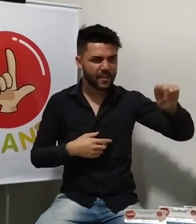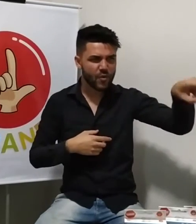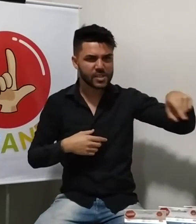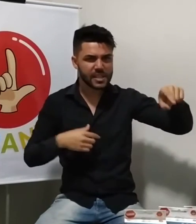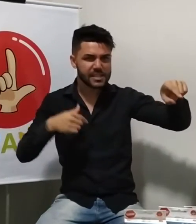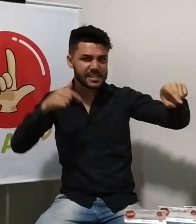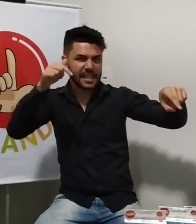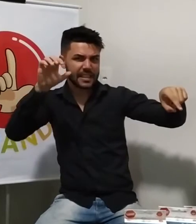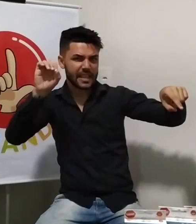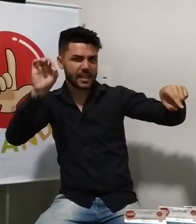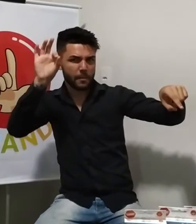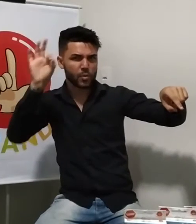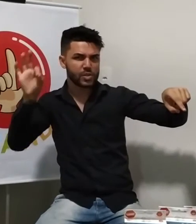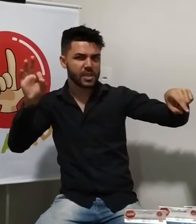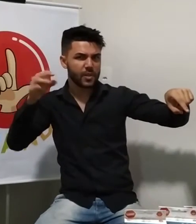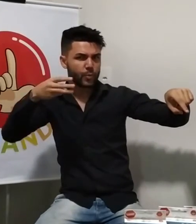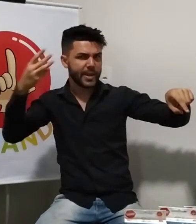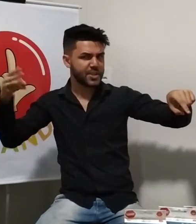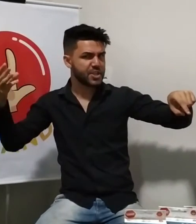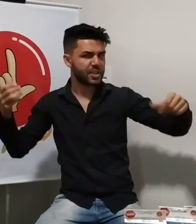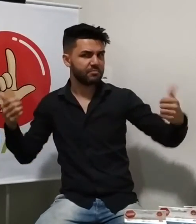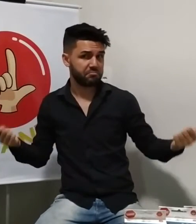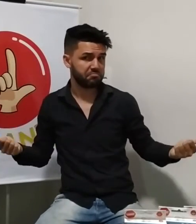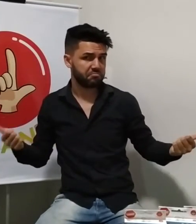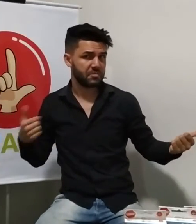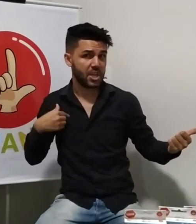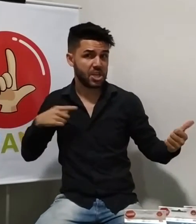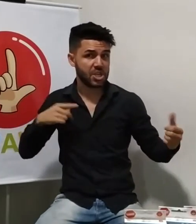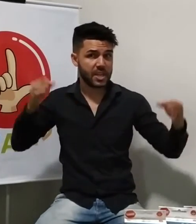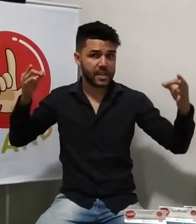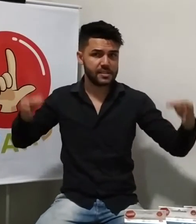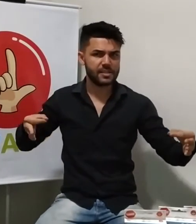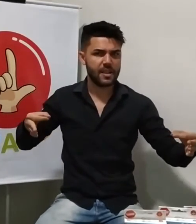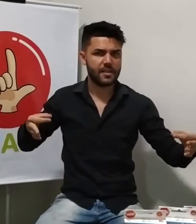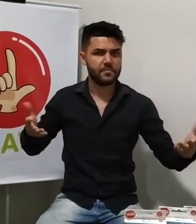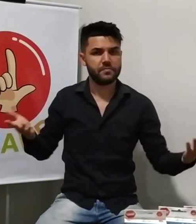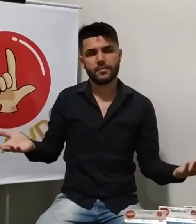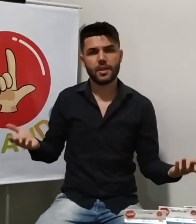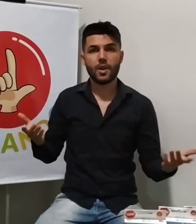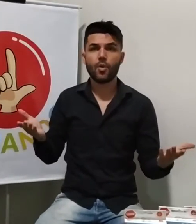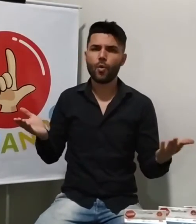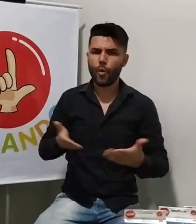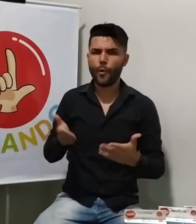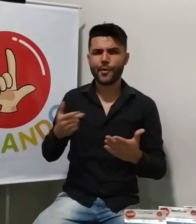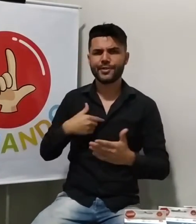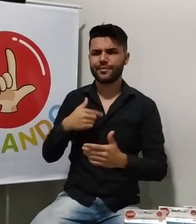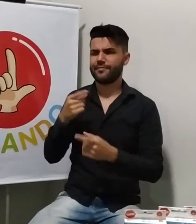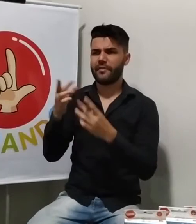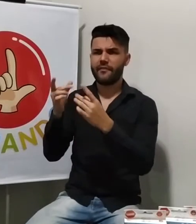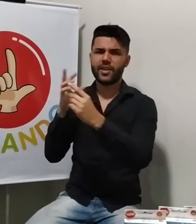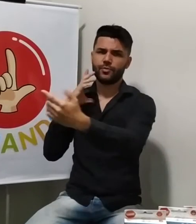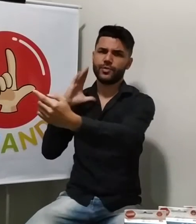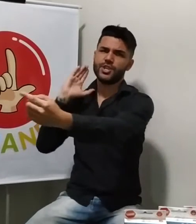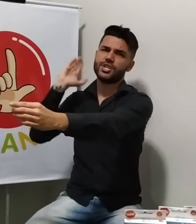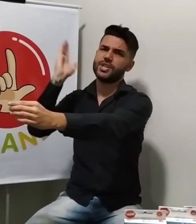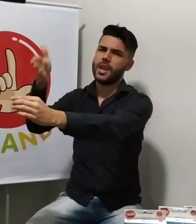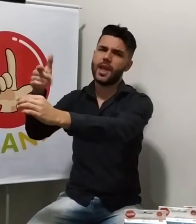tenho tecnologia, não tem nada. A gente só traz de fora e repassa. Vou criar alguma coisa própria. E aí veio na minha cabeça, né, a gente fez um